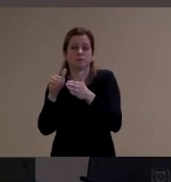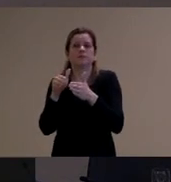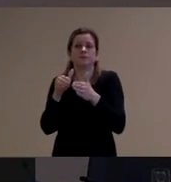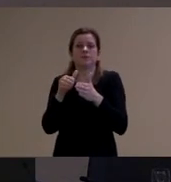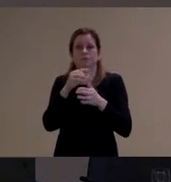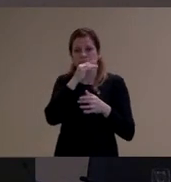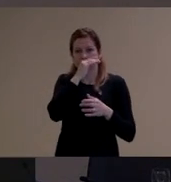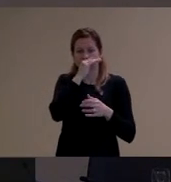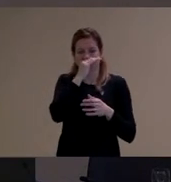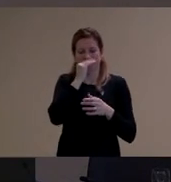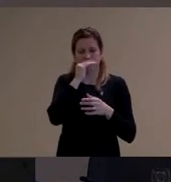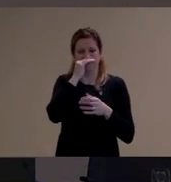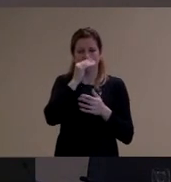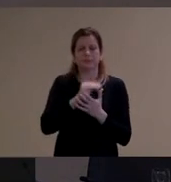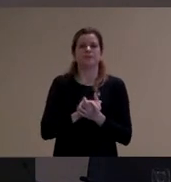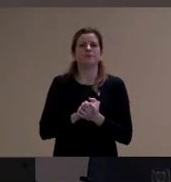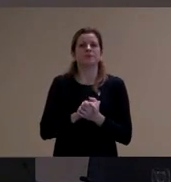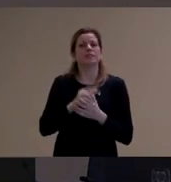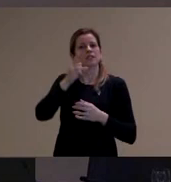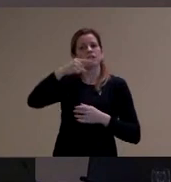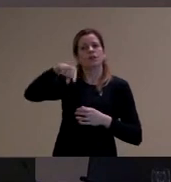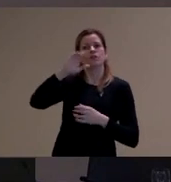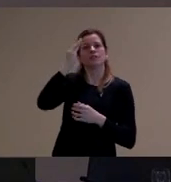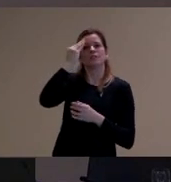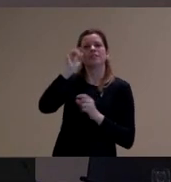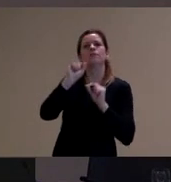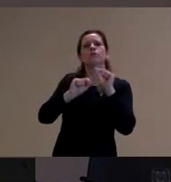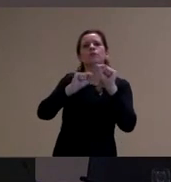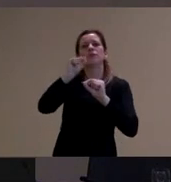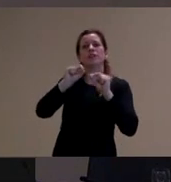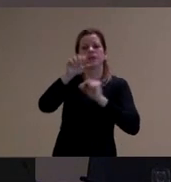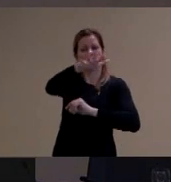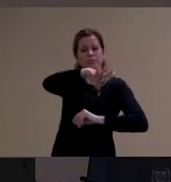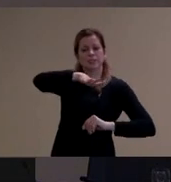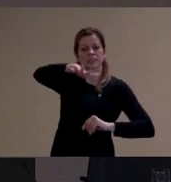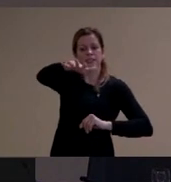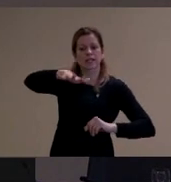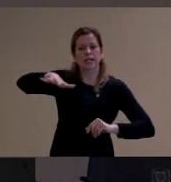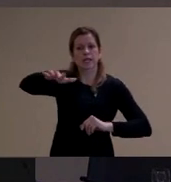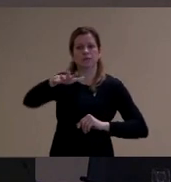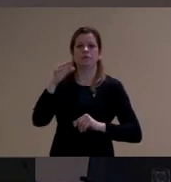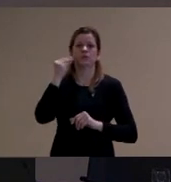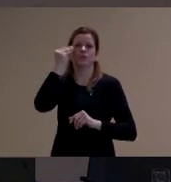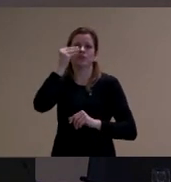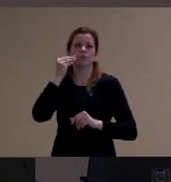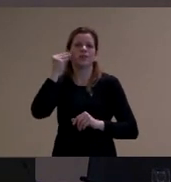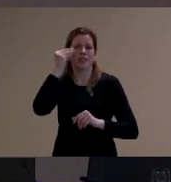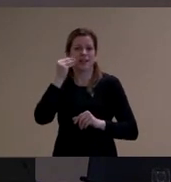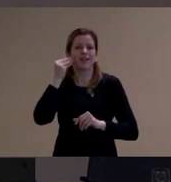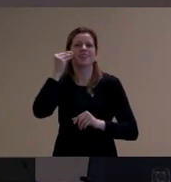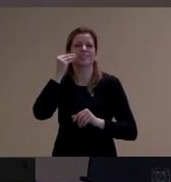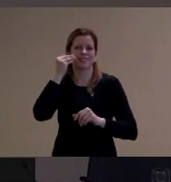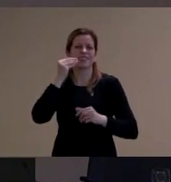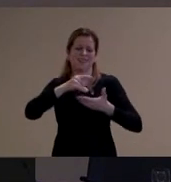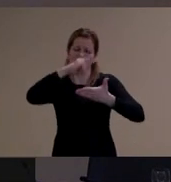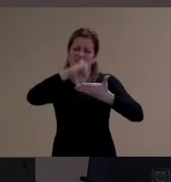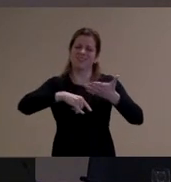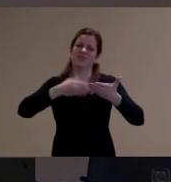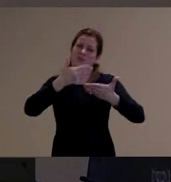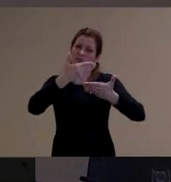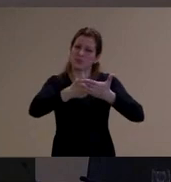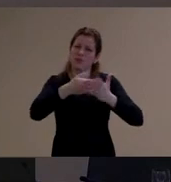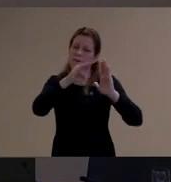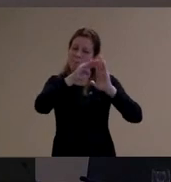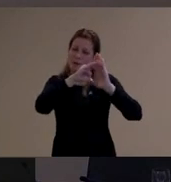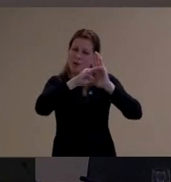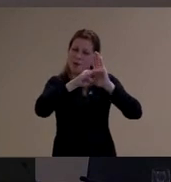mais né aproximadas com os campos de experiência para compor esse documento aqui mais claro fica né